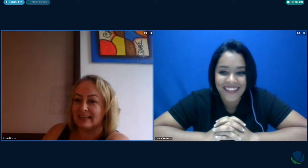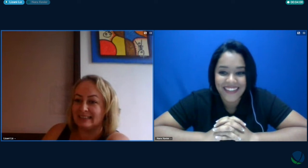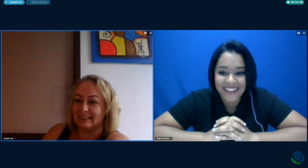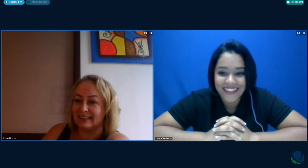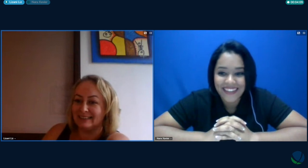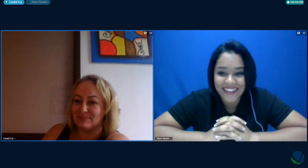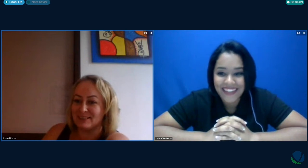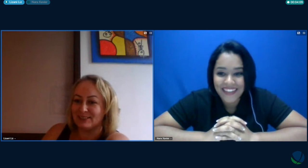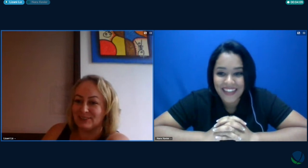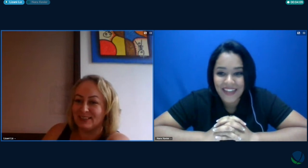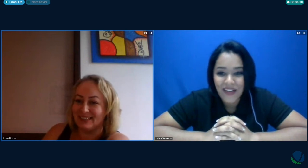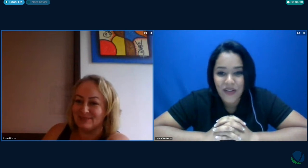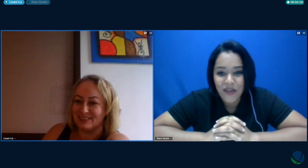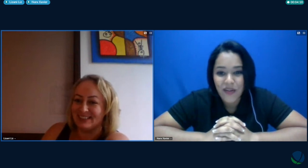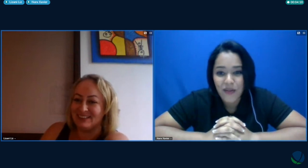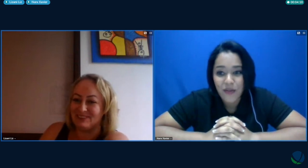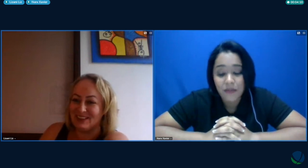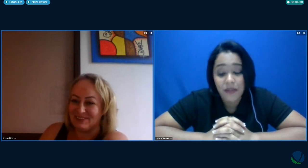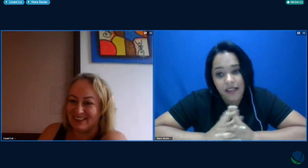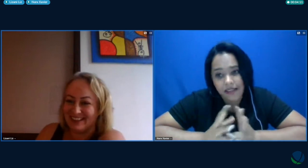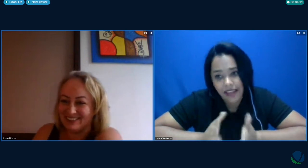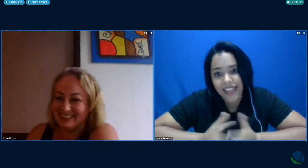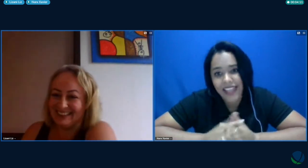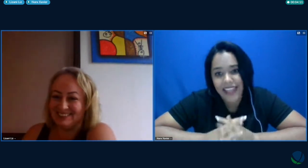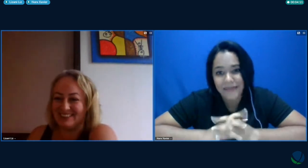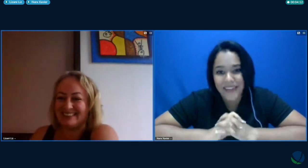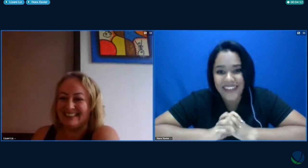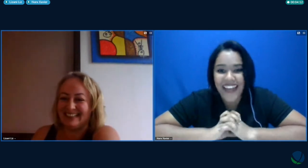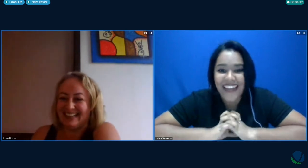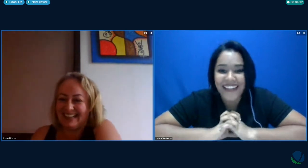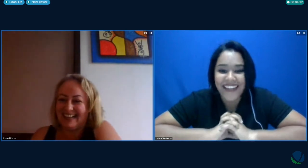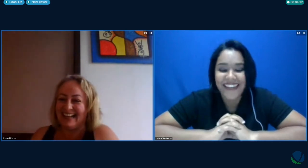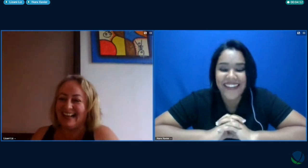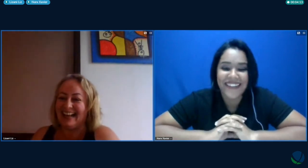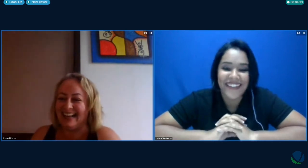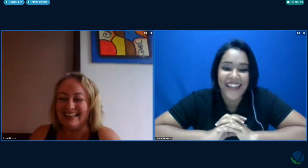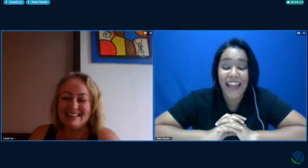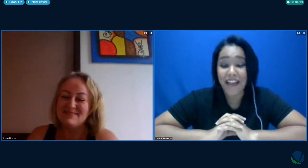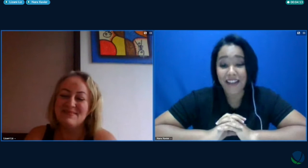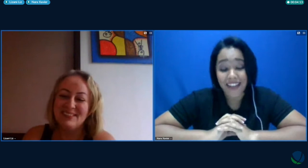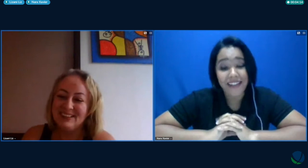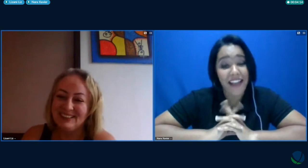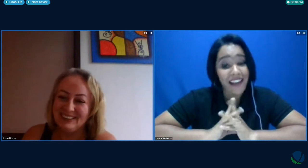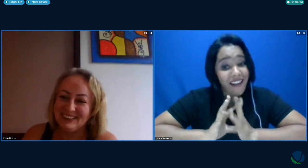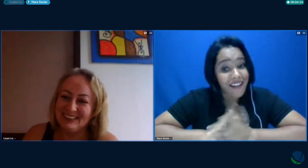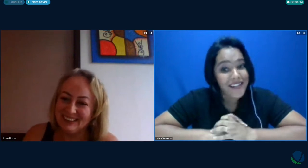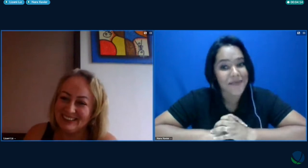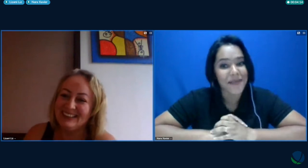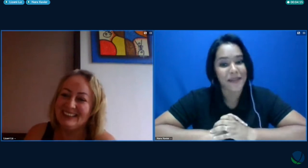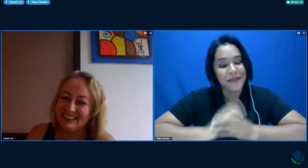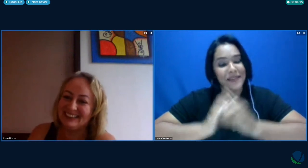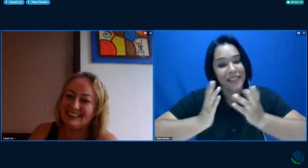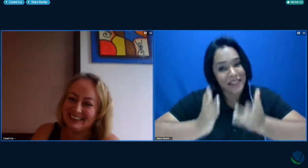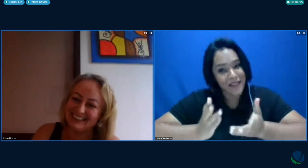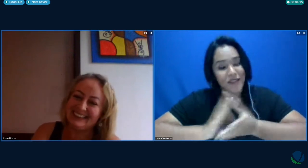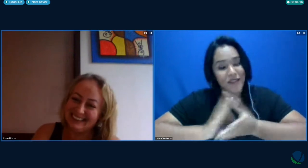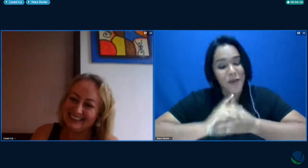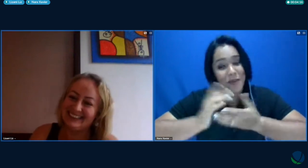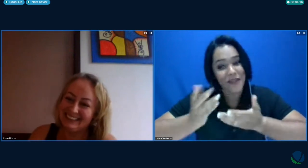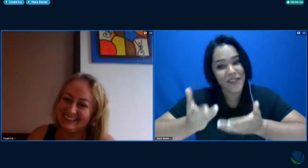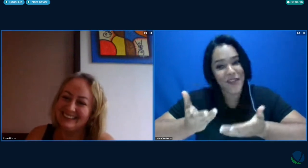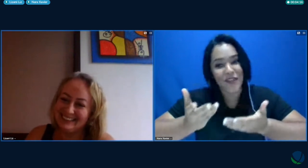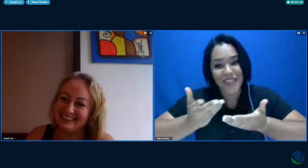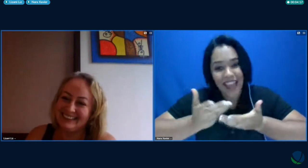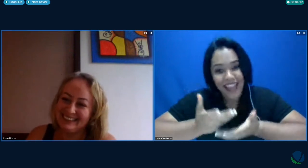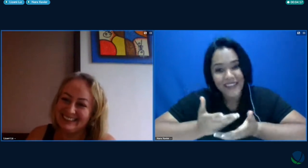arrasou mais ainda, né? Ainda apresentou em Libras. Defendeu em Libras. Tá, né? Elegância, tem que ter elegância com